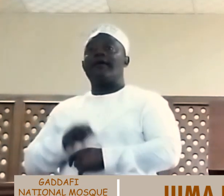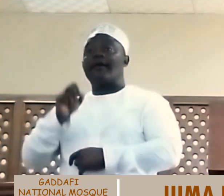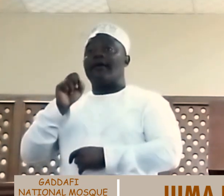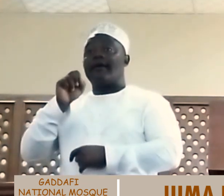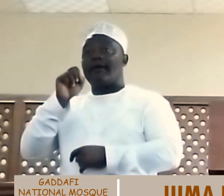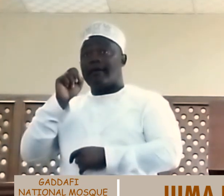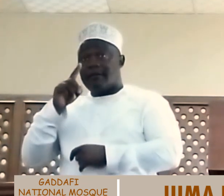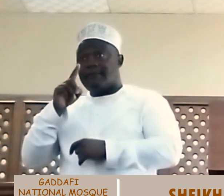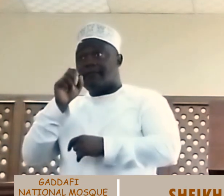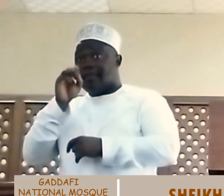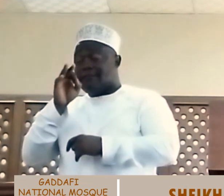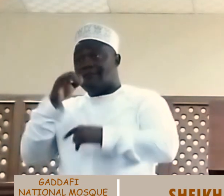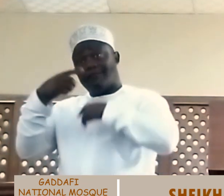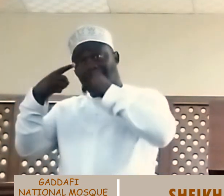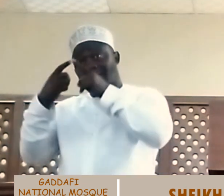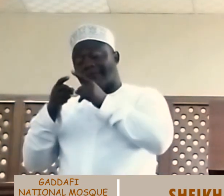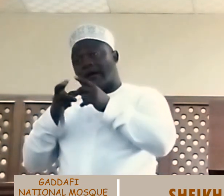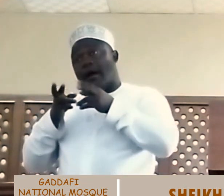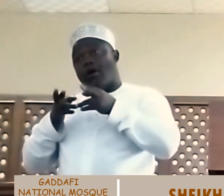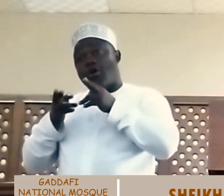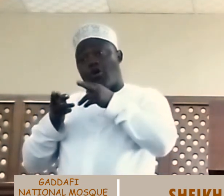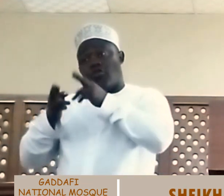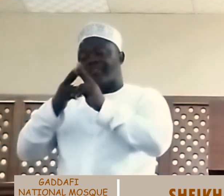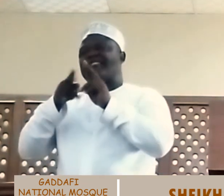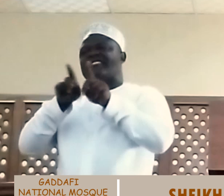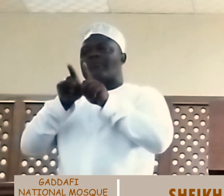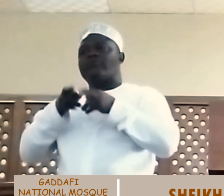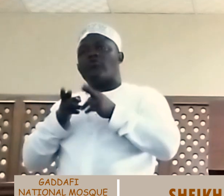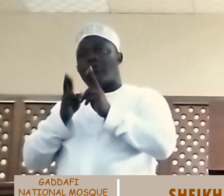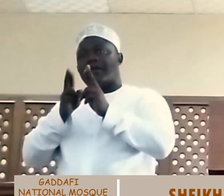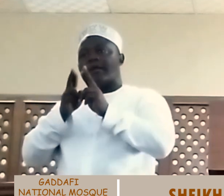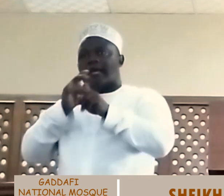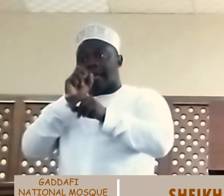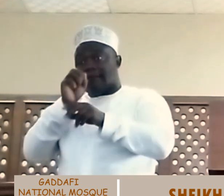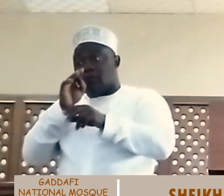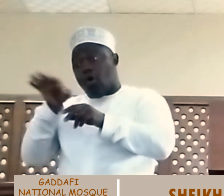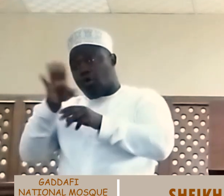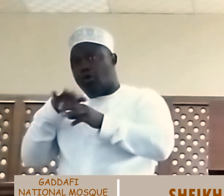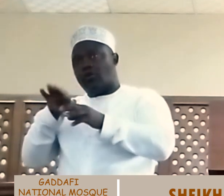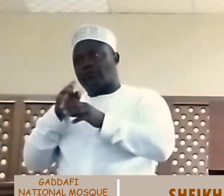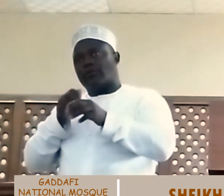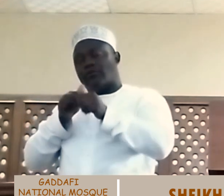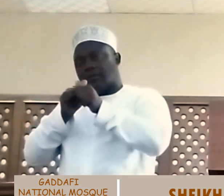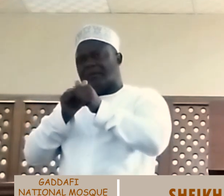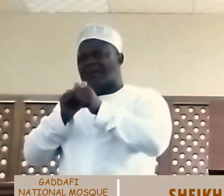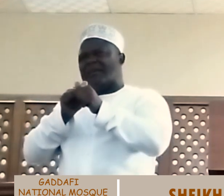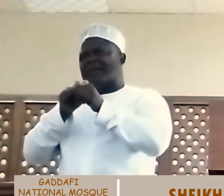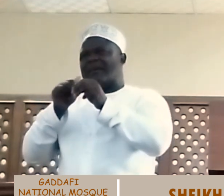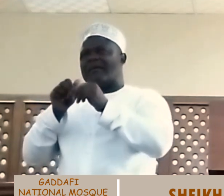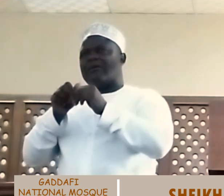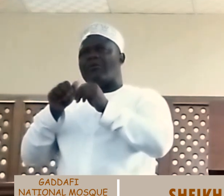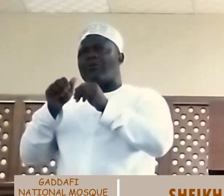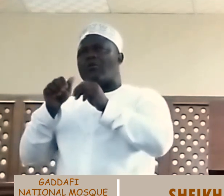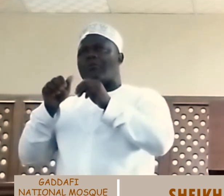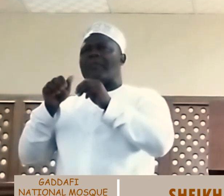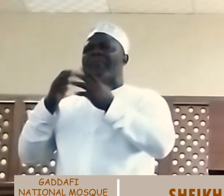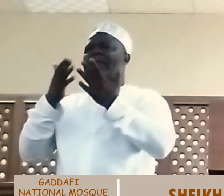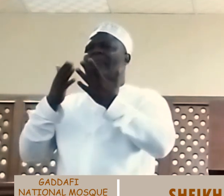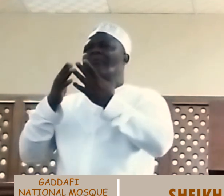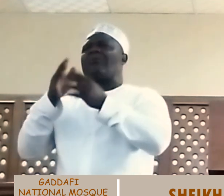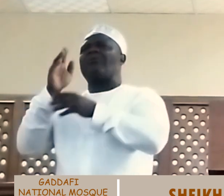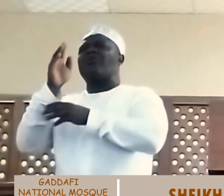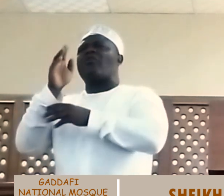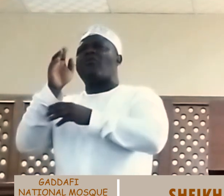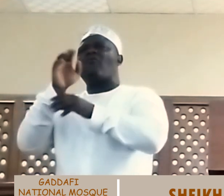يعمله بشر من نشر علم نافع أو أمر بمعروف أو نهي